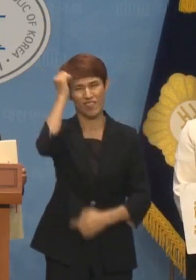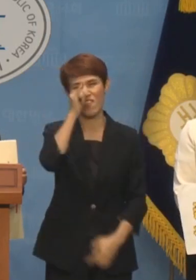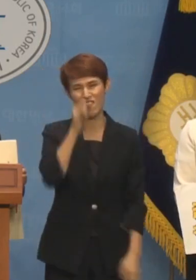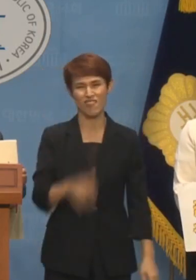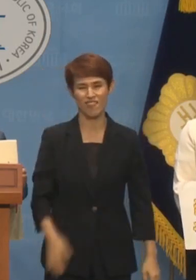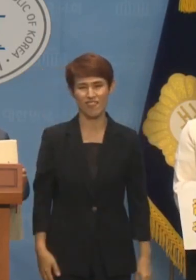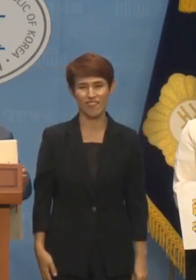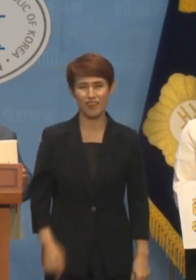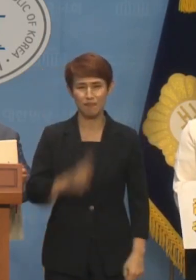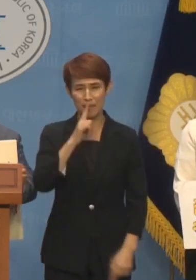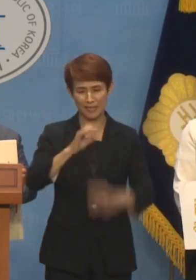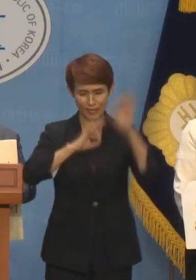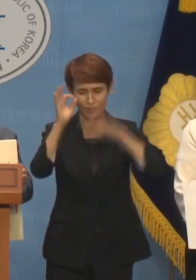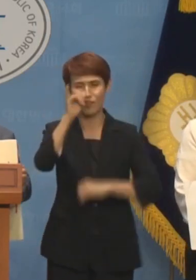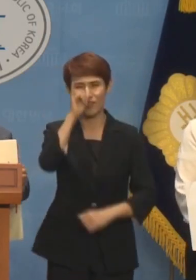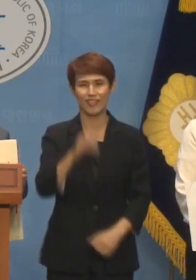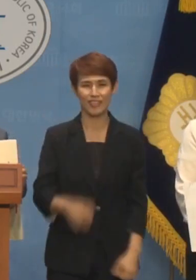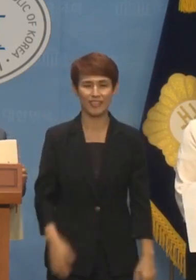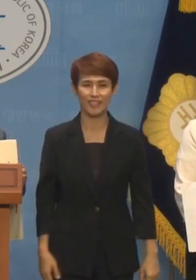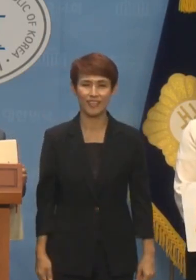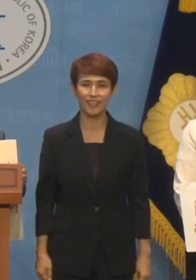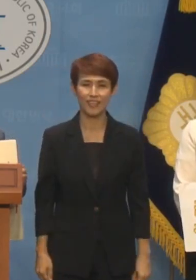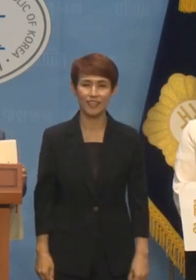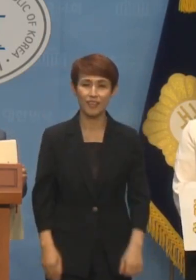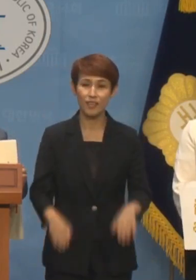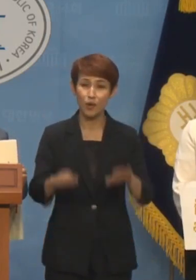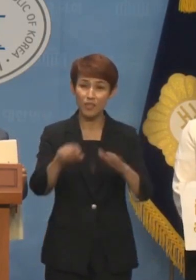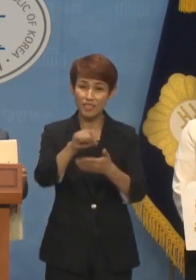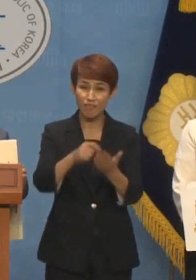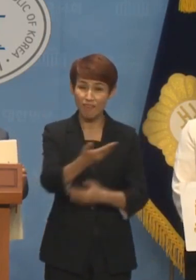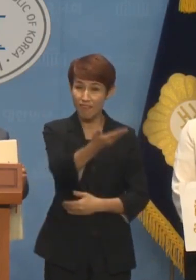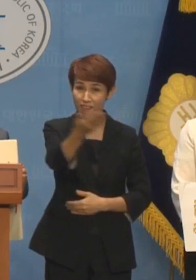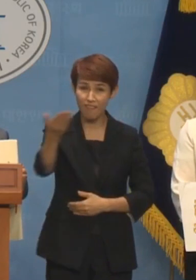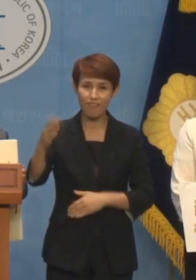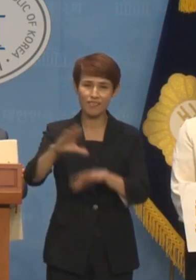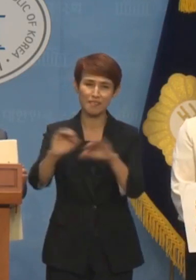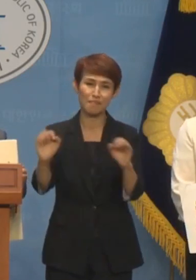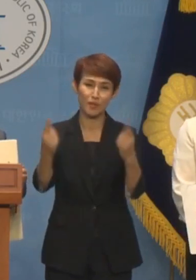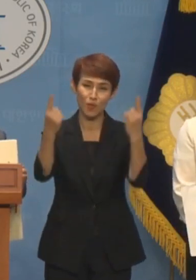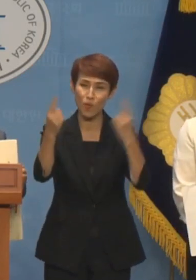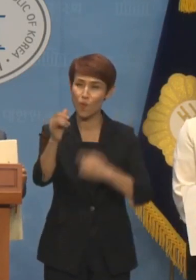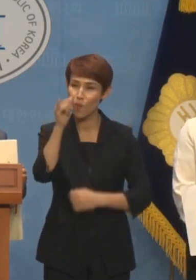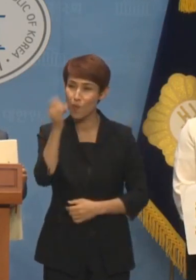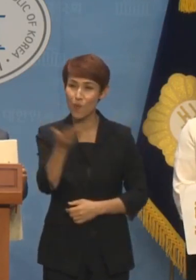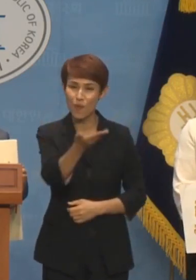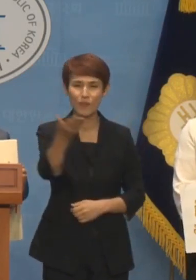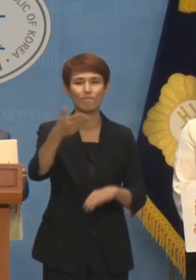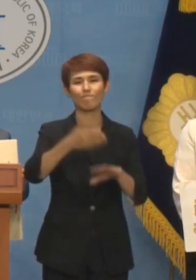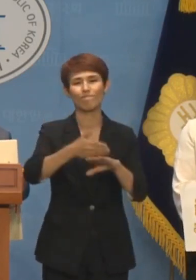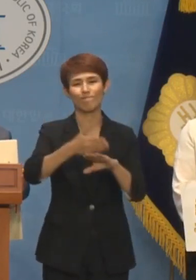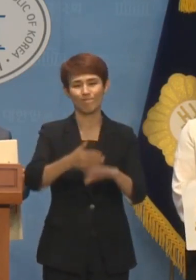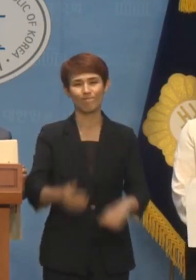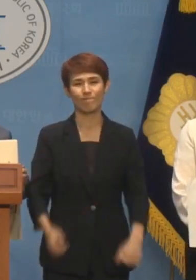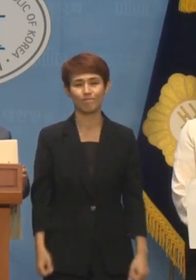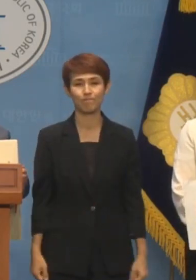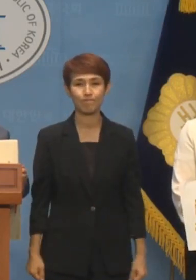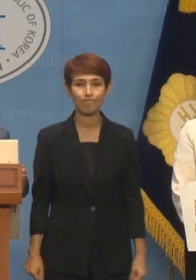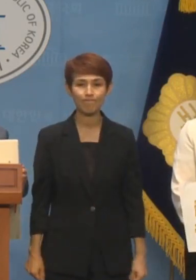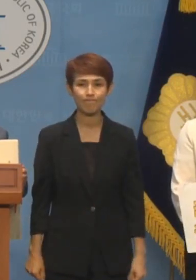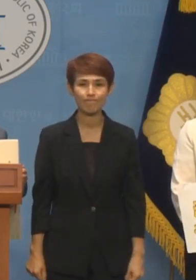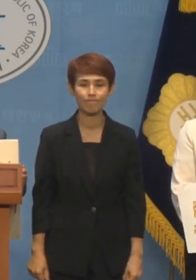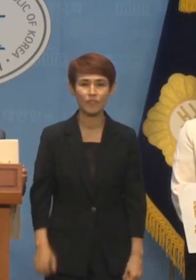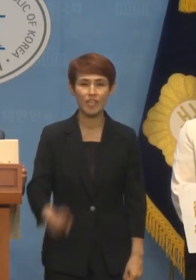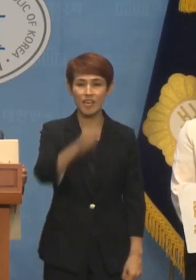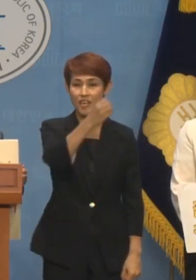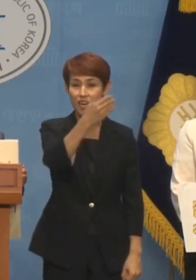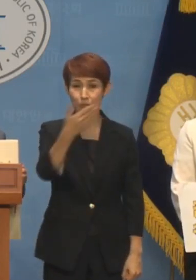서울의 소리, 뉴스버스, 팩트TV, 안진걸TV 등에서도 생방송 또는 또 녹화방송 해주시는데 참 고맙습니다. 이어서